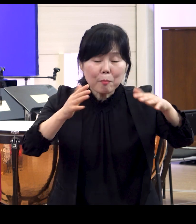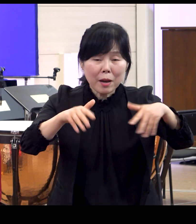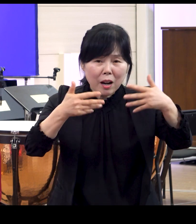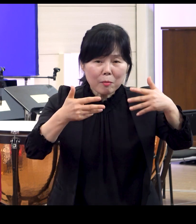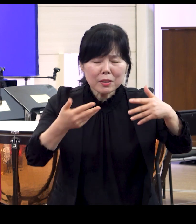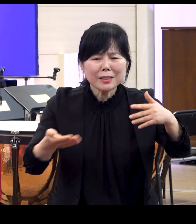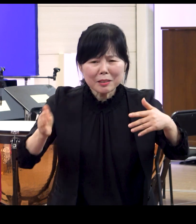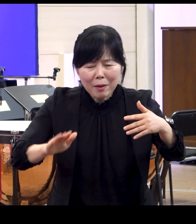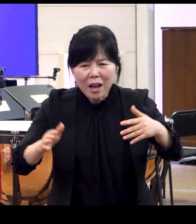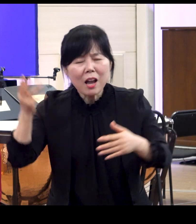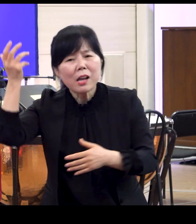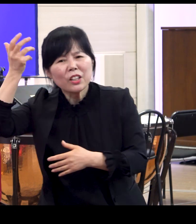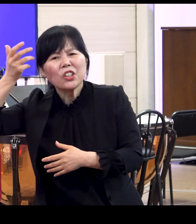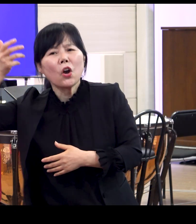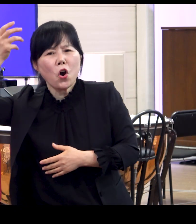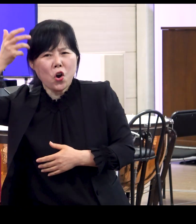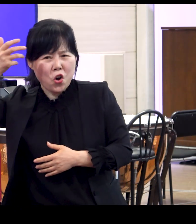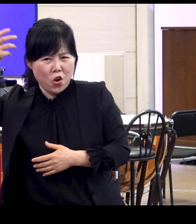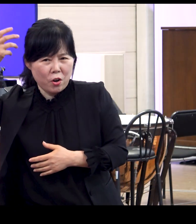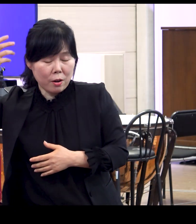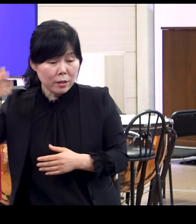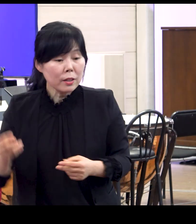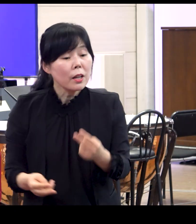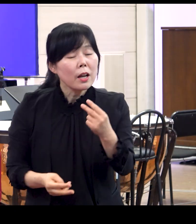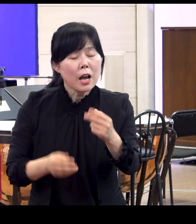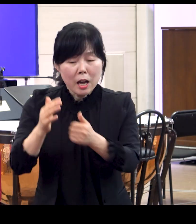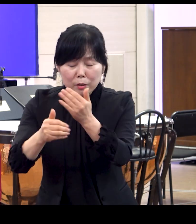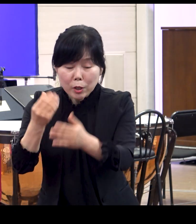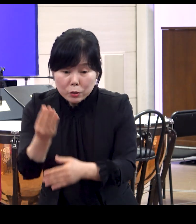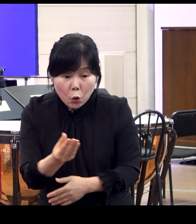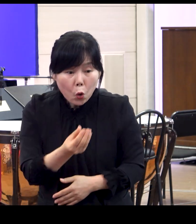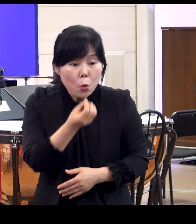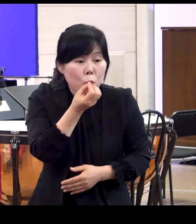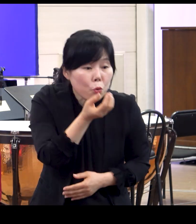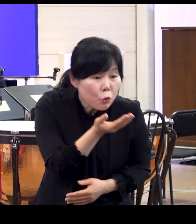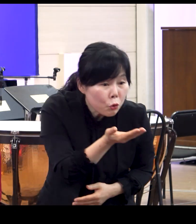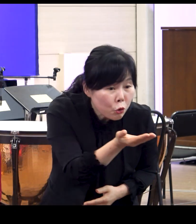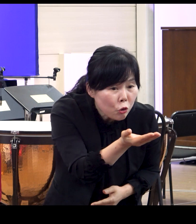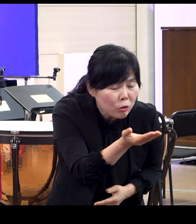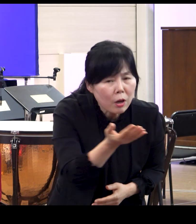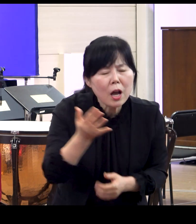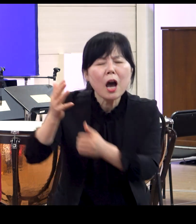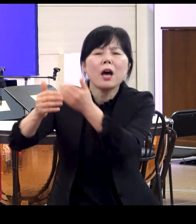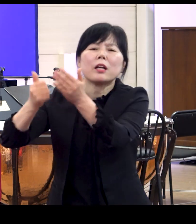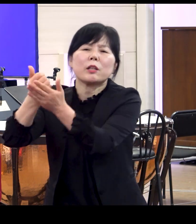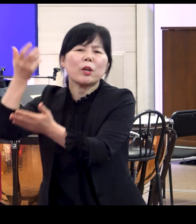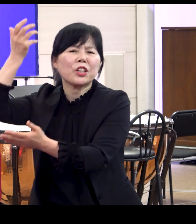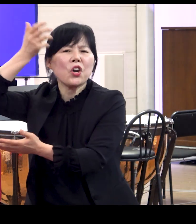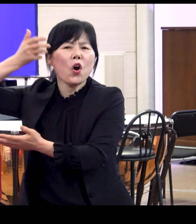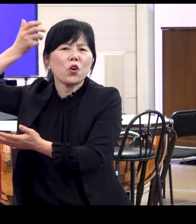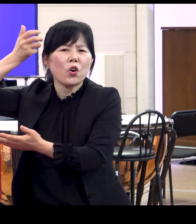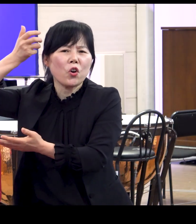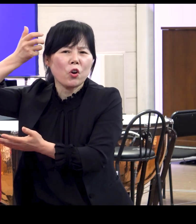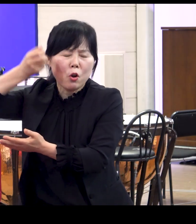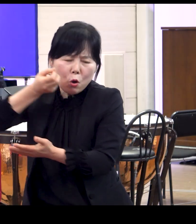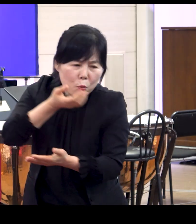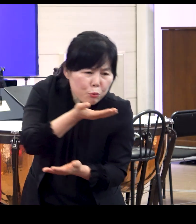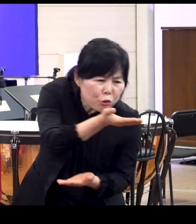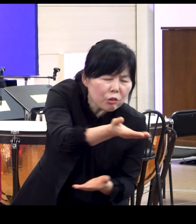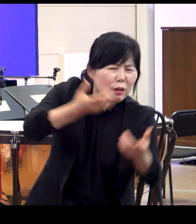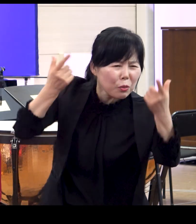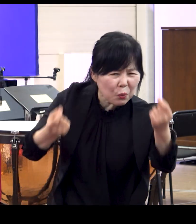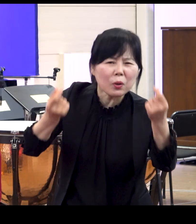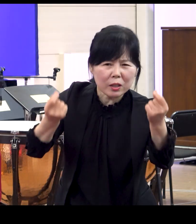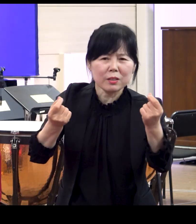그러니까 하나님이 뭐예요? 그냥 숨을 불어넣는 정도가 아니라 바로 뭐예요? 당신의 영을 불어넣은 거예요. 네, 하나님이